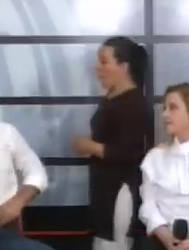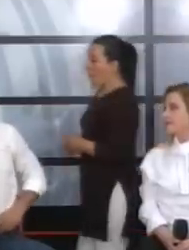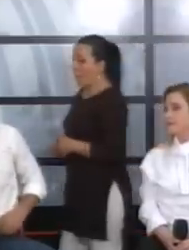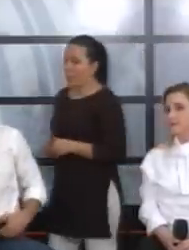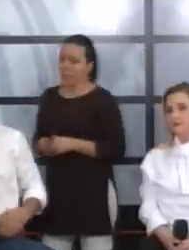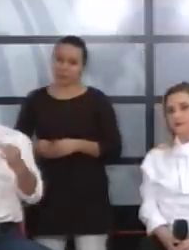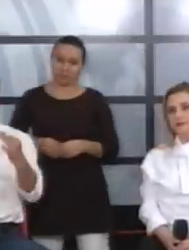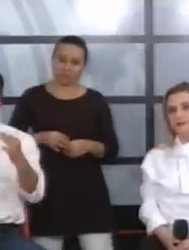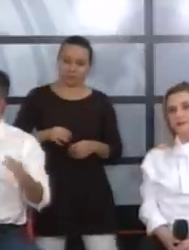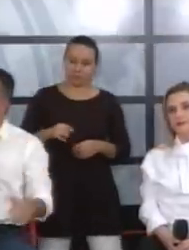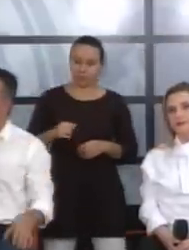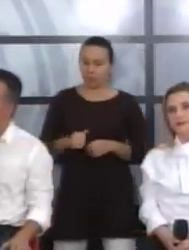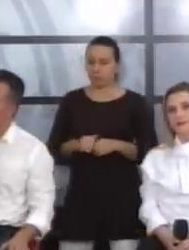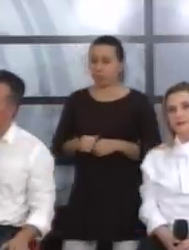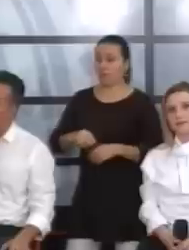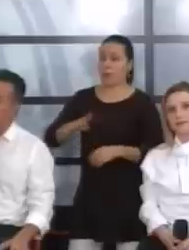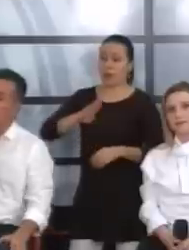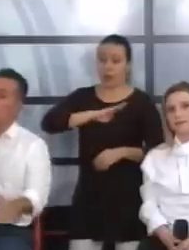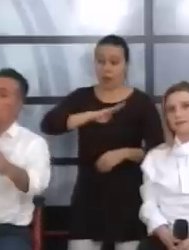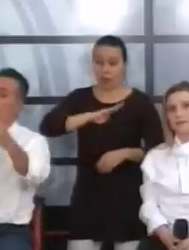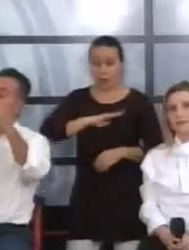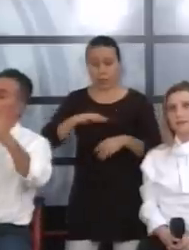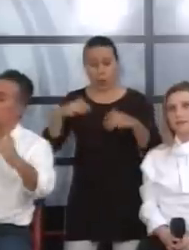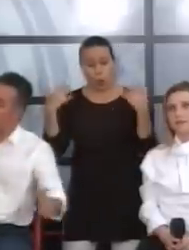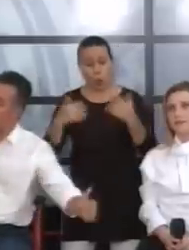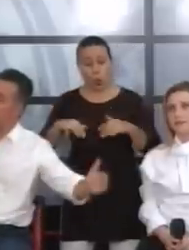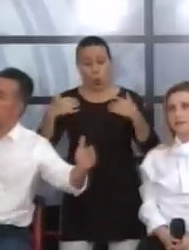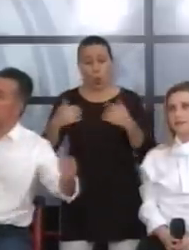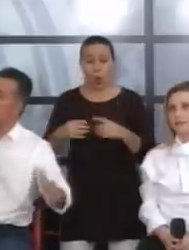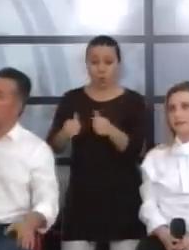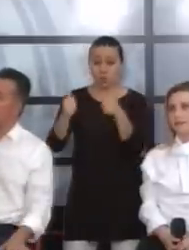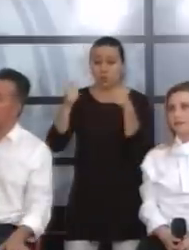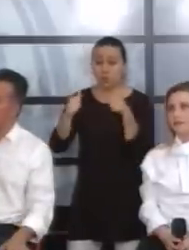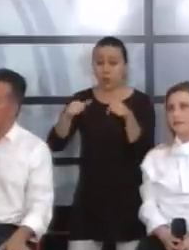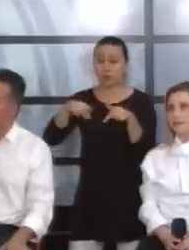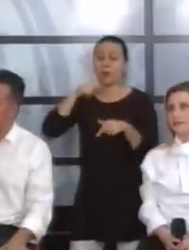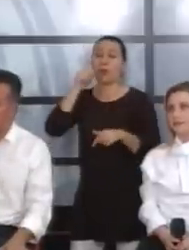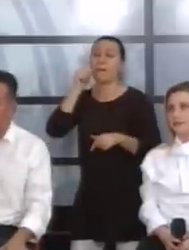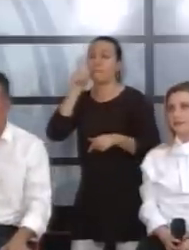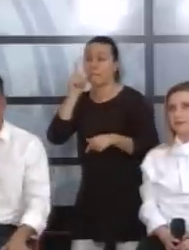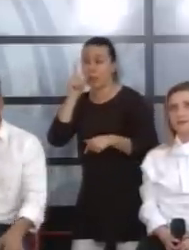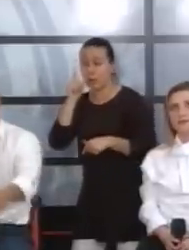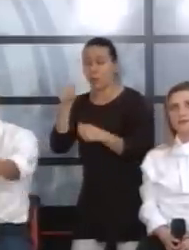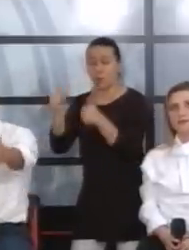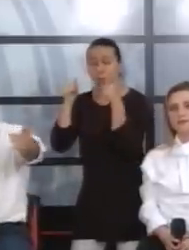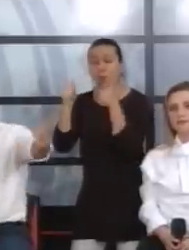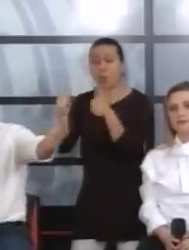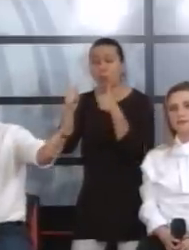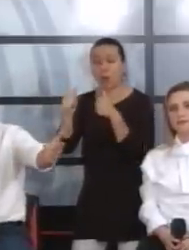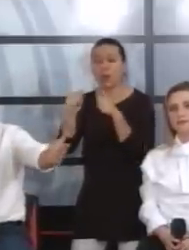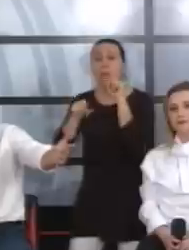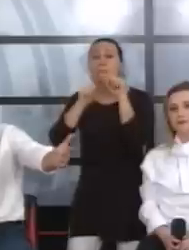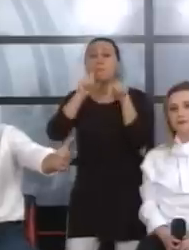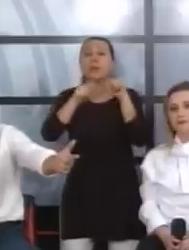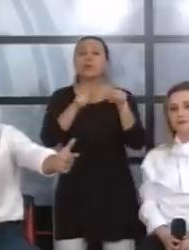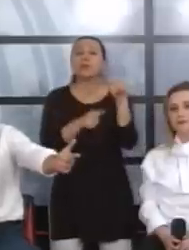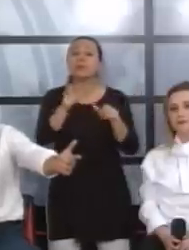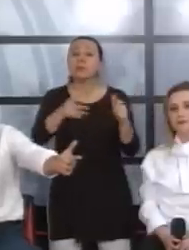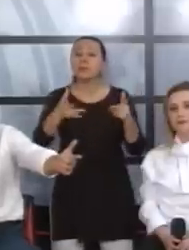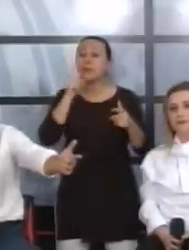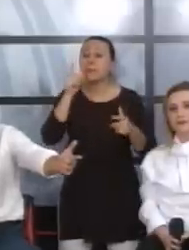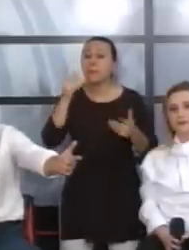Juan Pablo Gallo es un muy buen alcalde. Ha sido uno de los buenos alcaldes que ha tenido Pereira. Es más, eso hay que preguntárselo a los